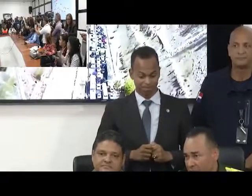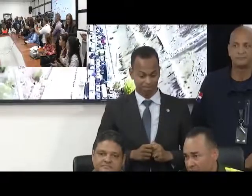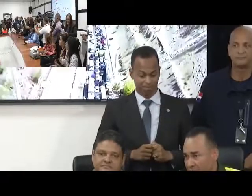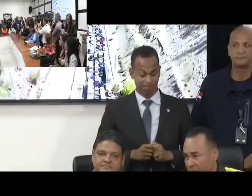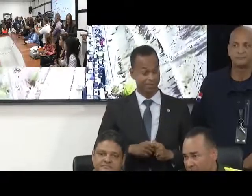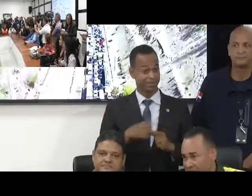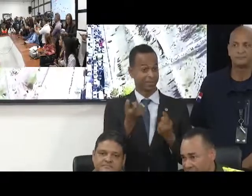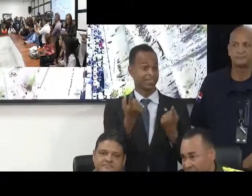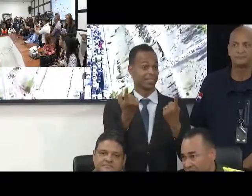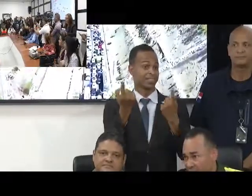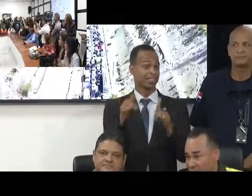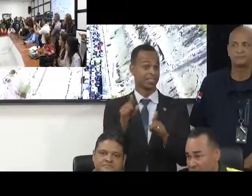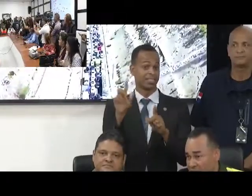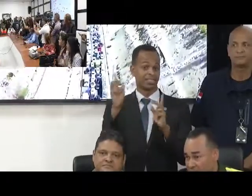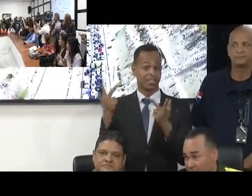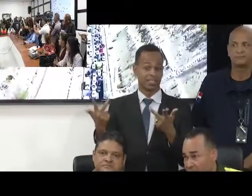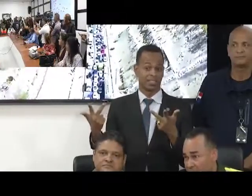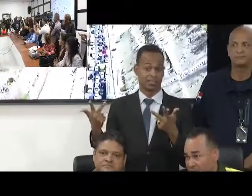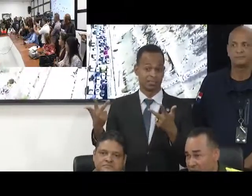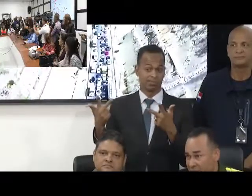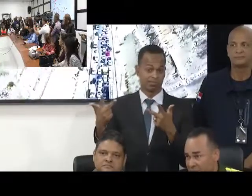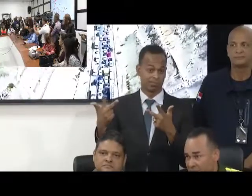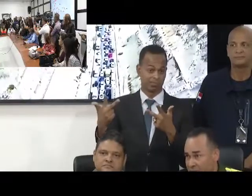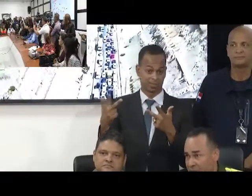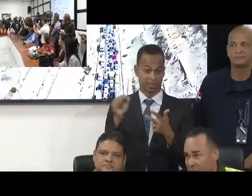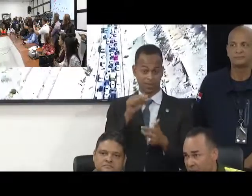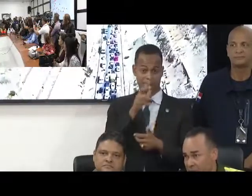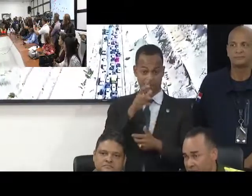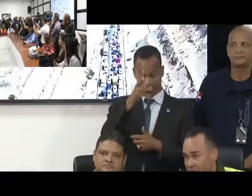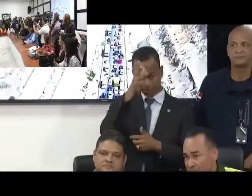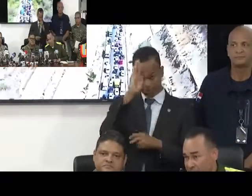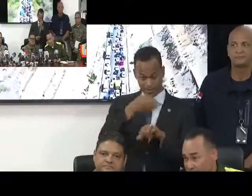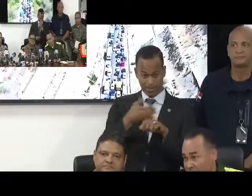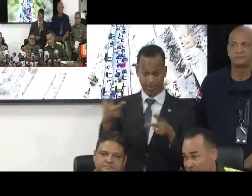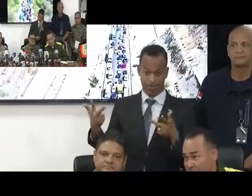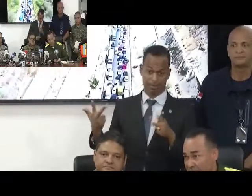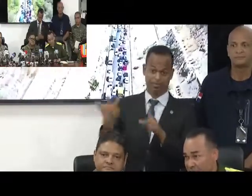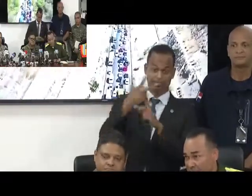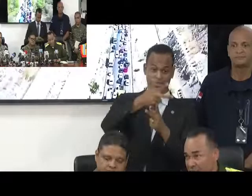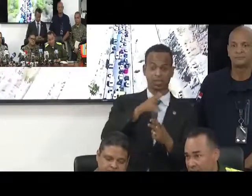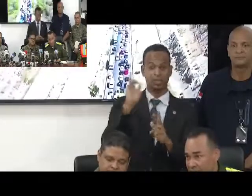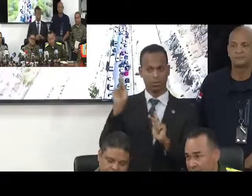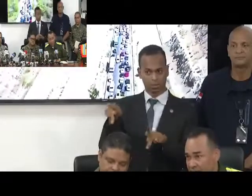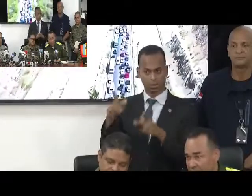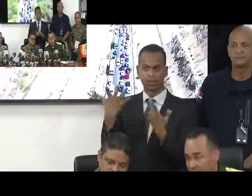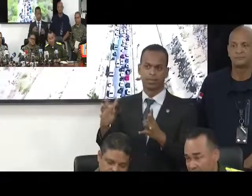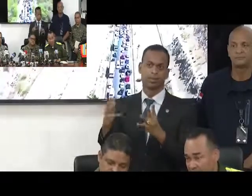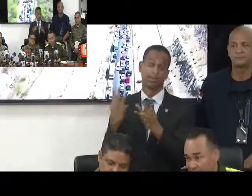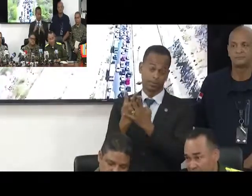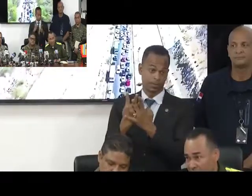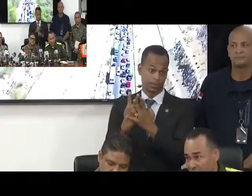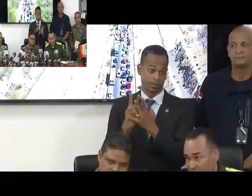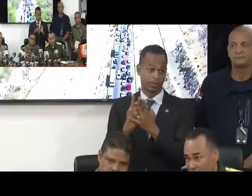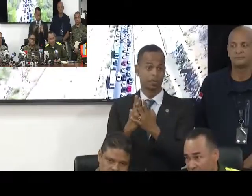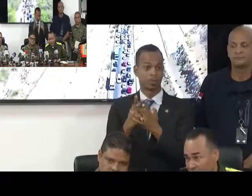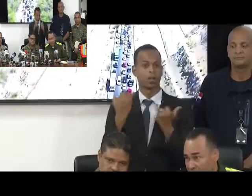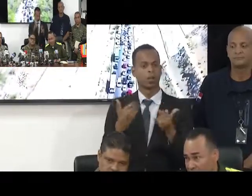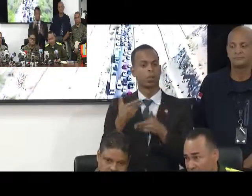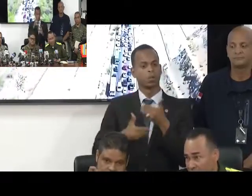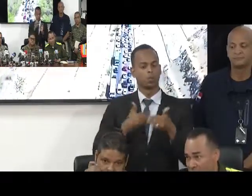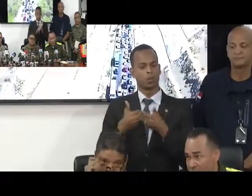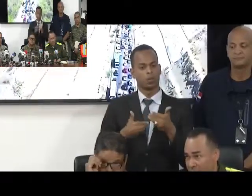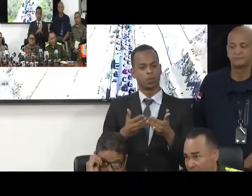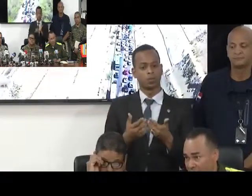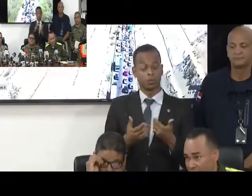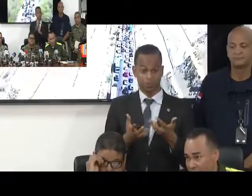rápido, si fue una imprudencia de la persona que vivió en la vía. ¿Qué pasa? Investigación de accidente nuestra va a determinar la velocidad,